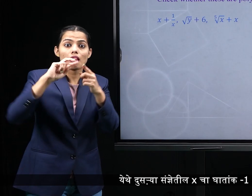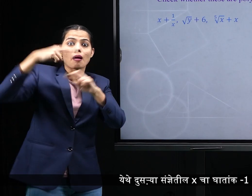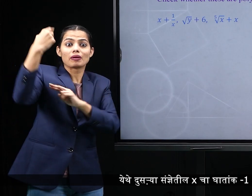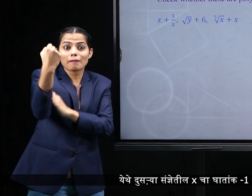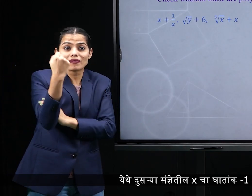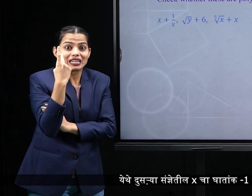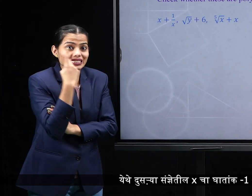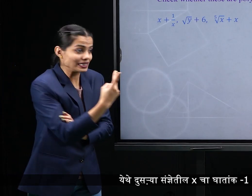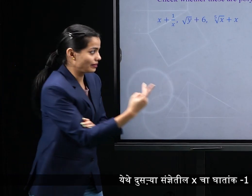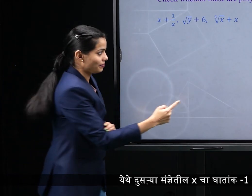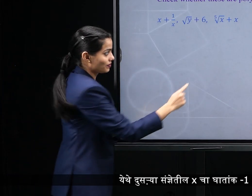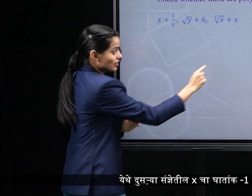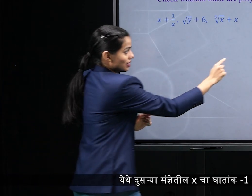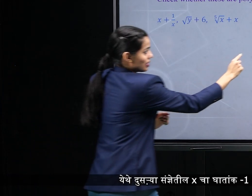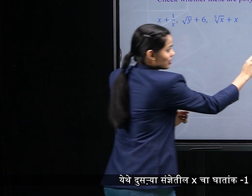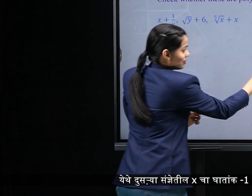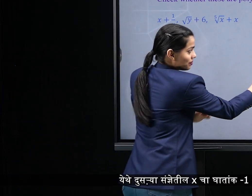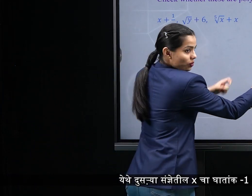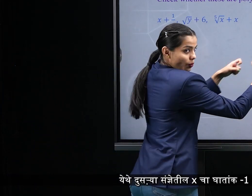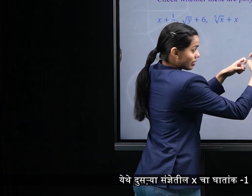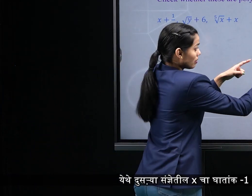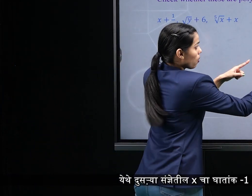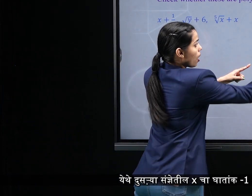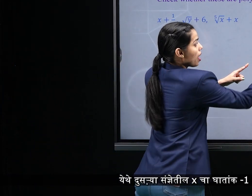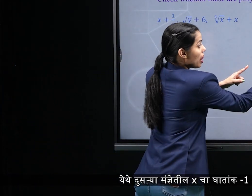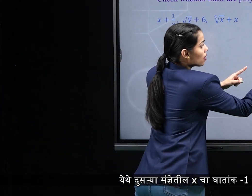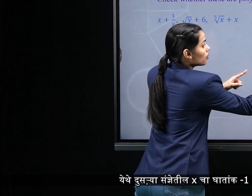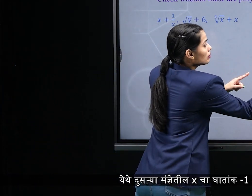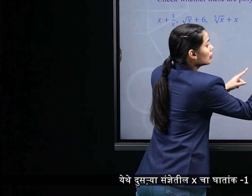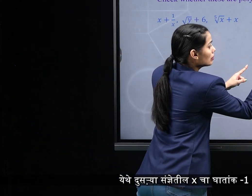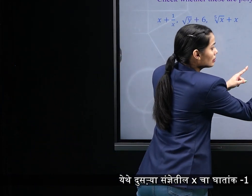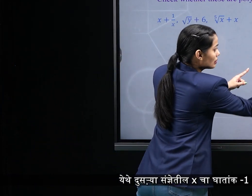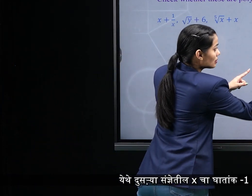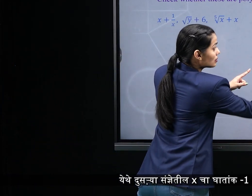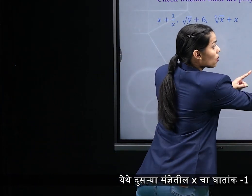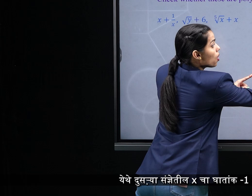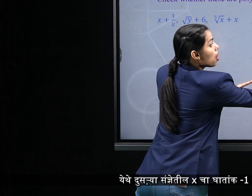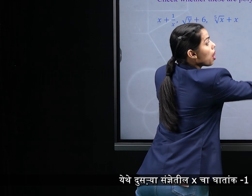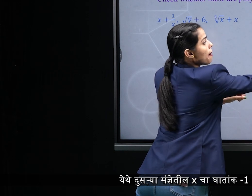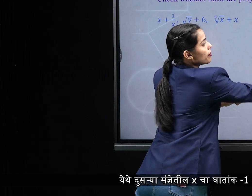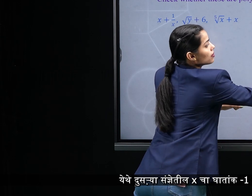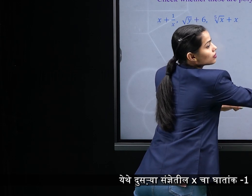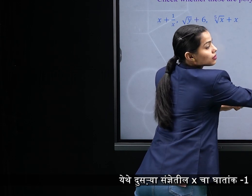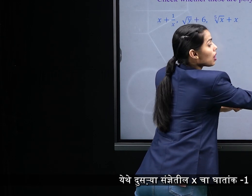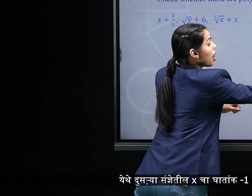येथे दुसऱ्या संख्येतील x चा घातांक मायनस 1 आहे जो संपूर्ण संख्या नाही.